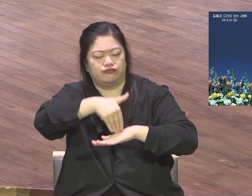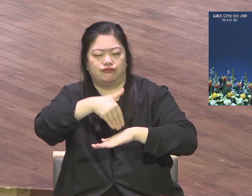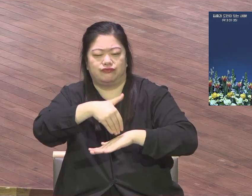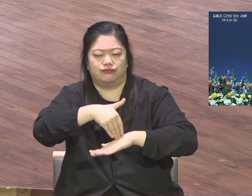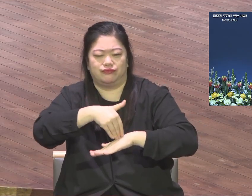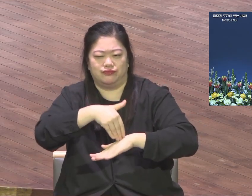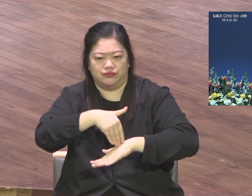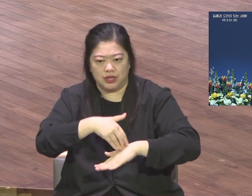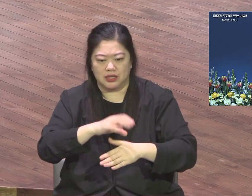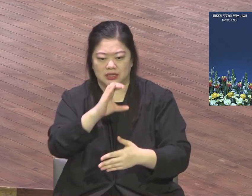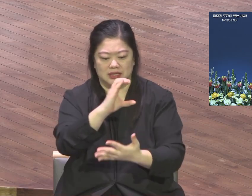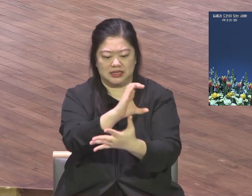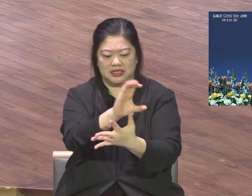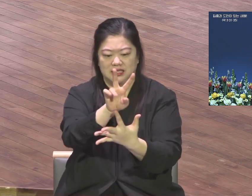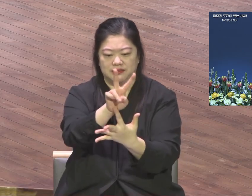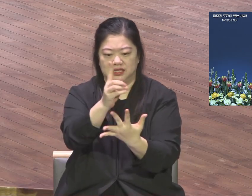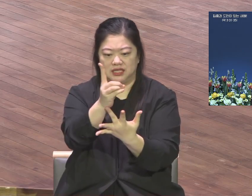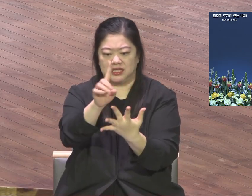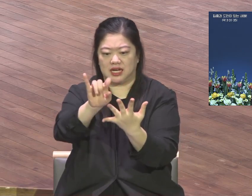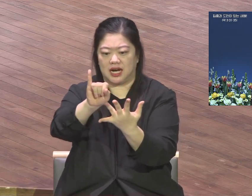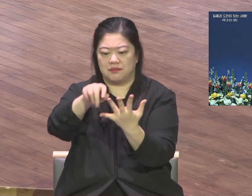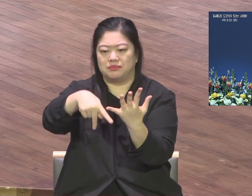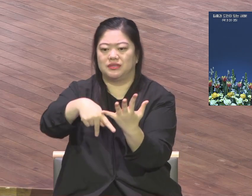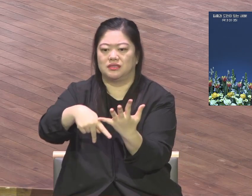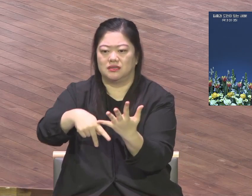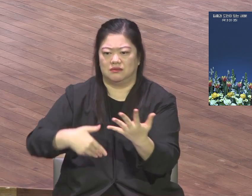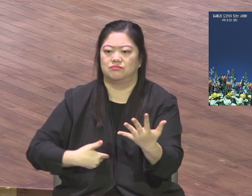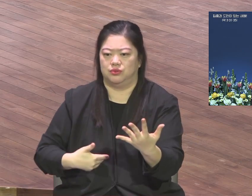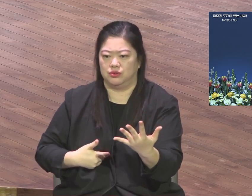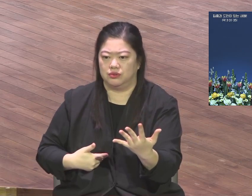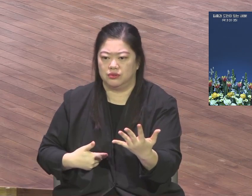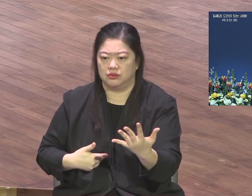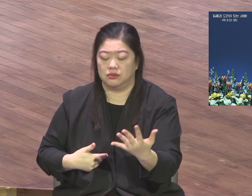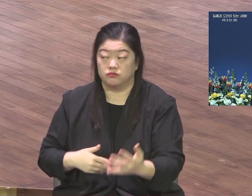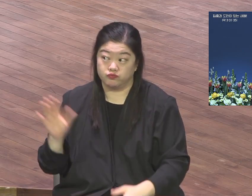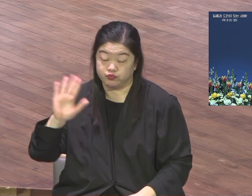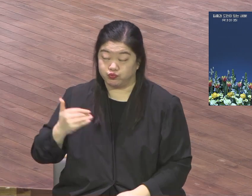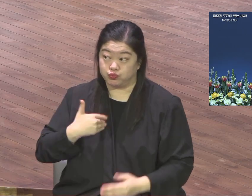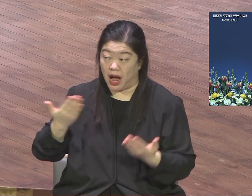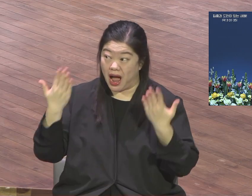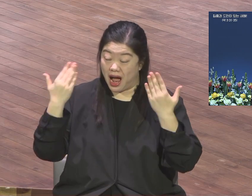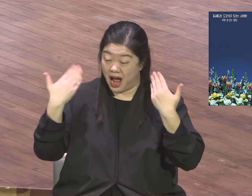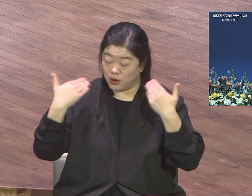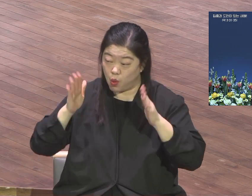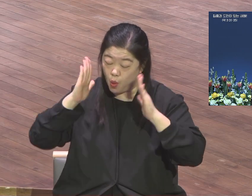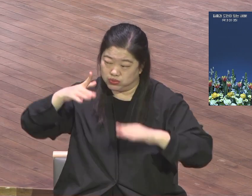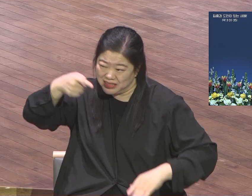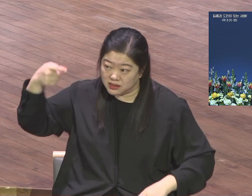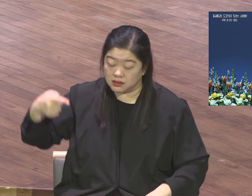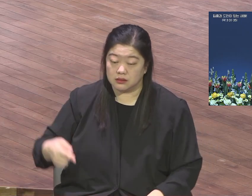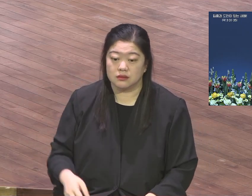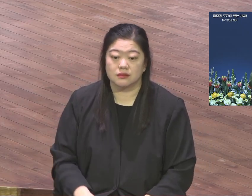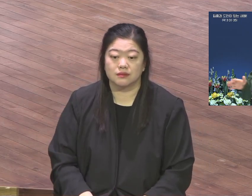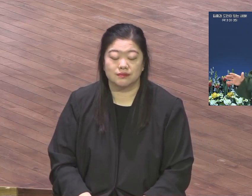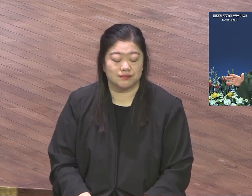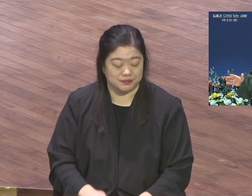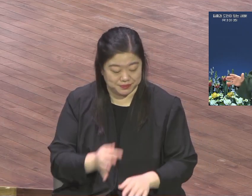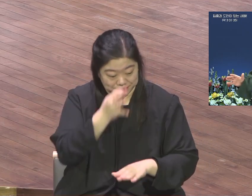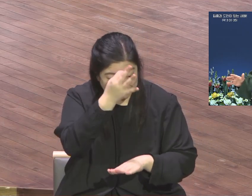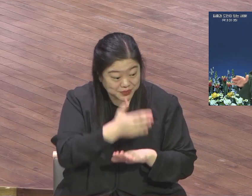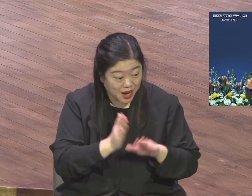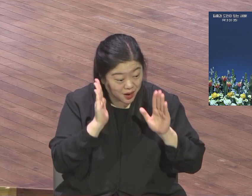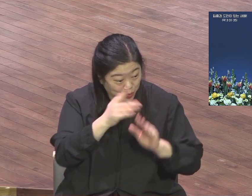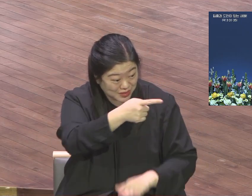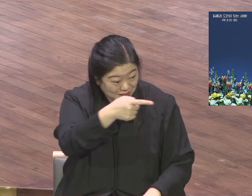끝이에요. 지금 잘 나갑니까? 전교 1등 합니까? 아무 소용 없어요. 그 아무 나중에 헛된 일밖에